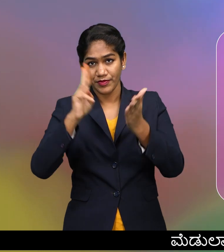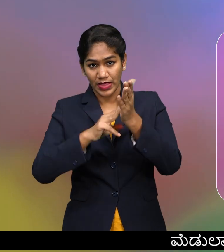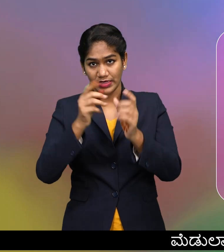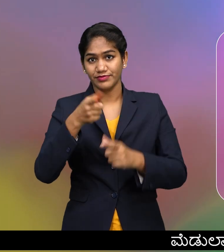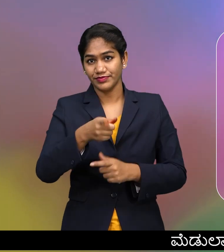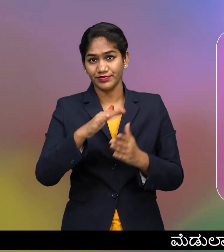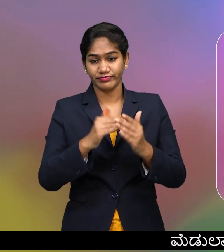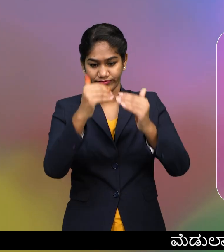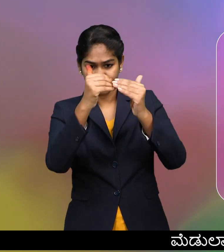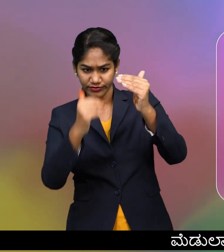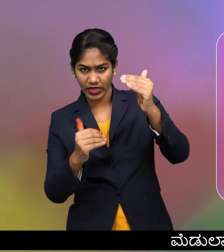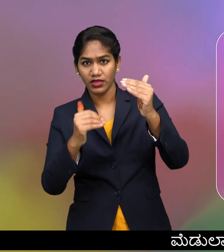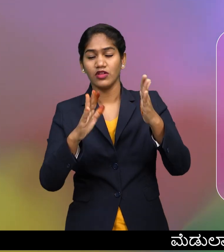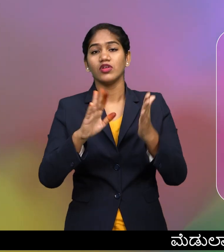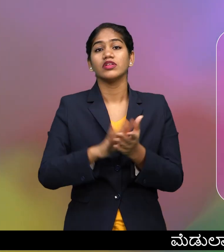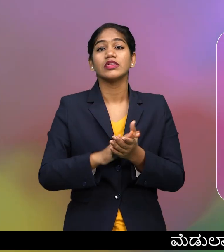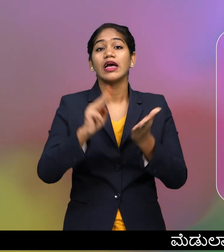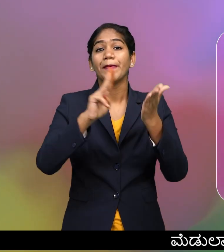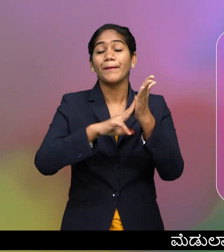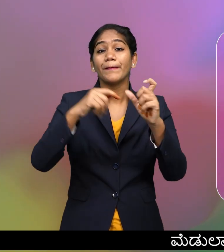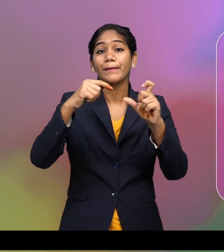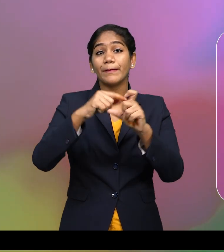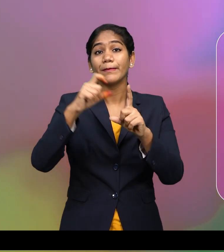ಮೆಡುಲಾ ಅಬ್ಲೊಂಗಾಟದ ಮೇಲೆ